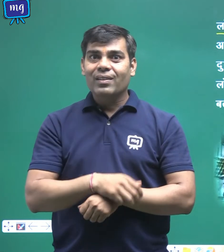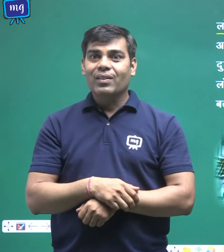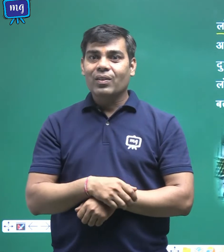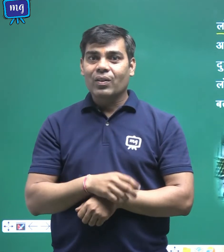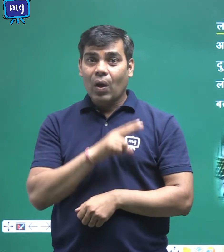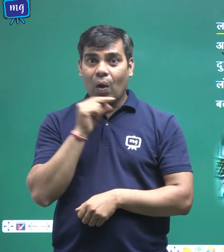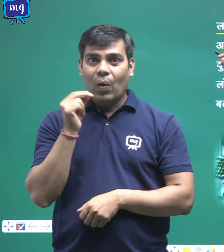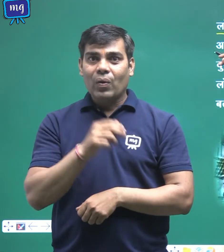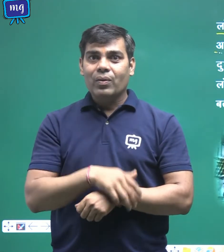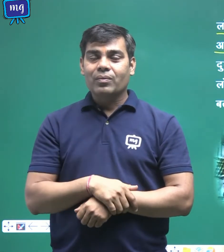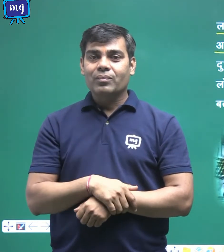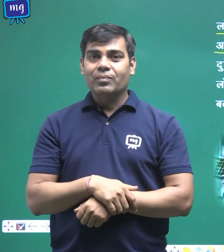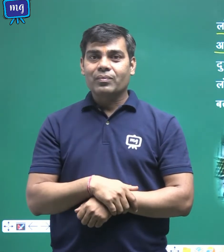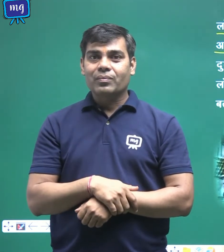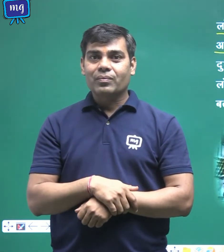और